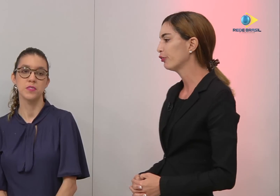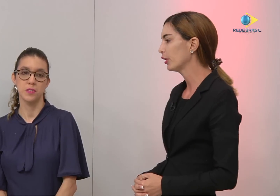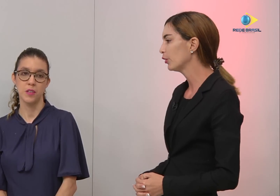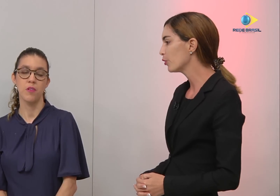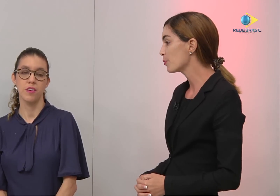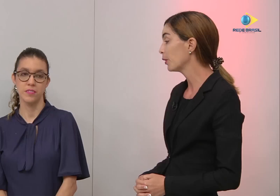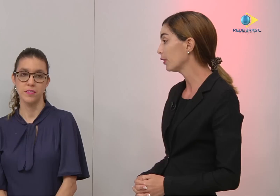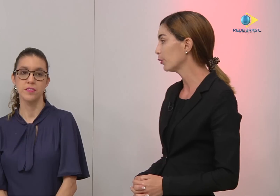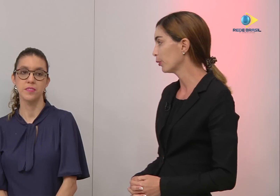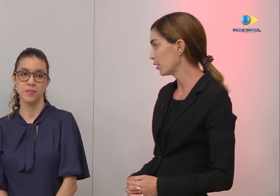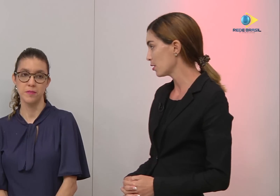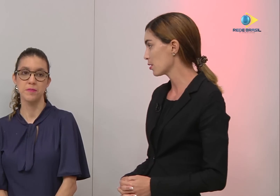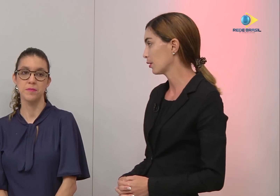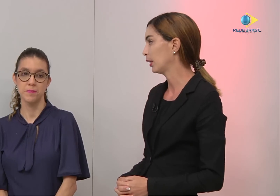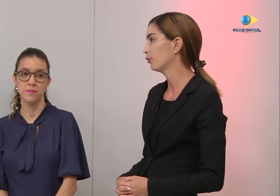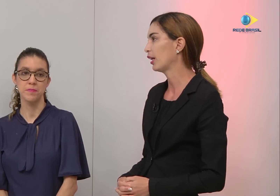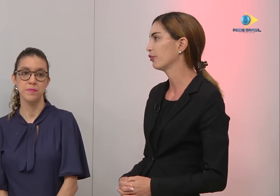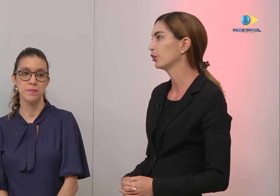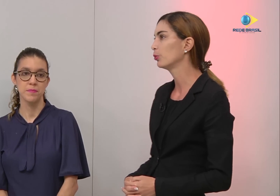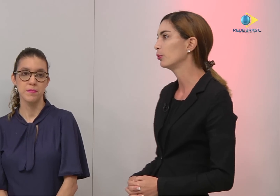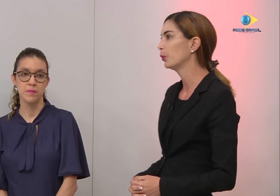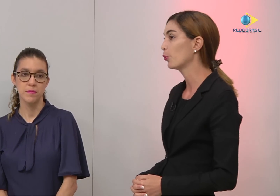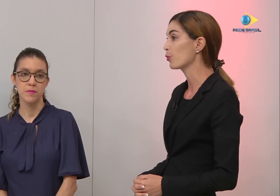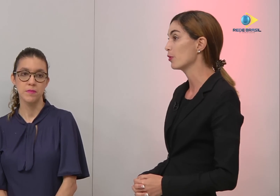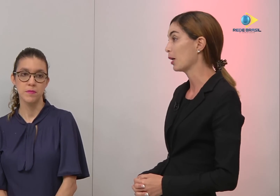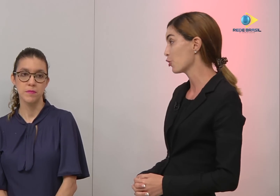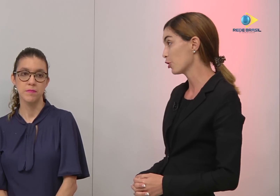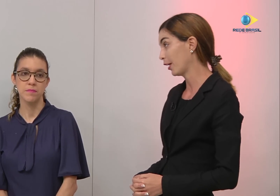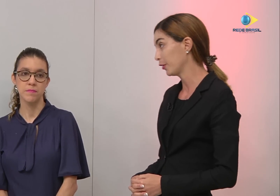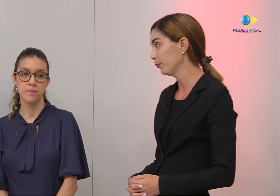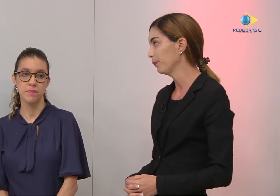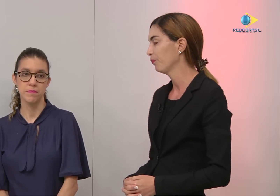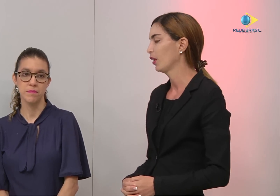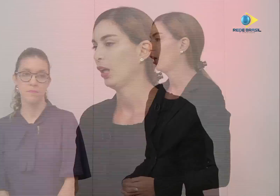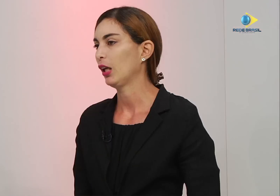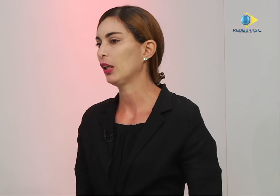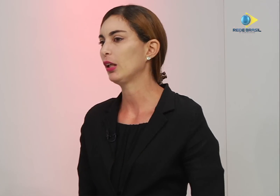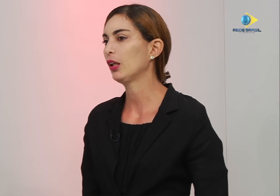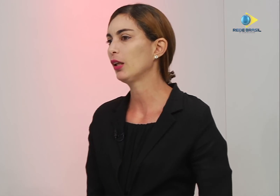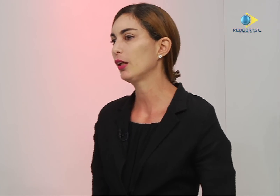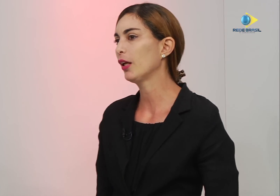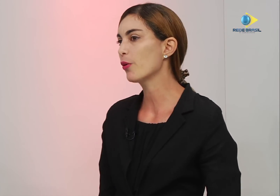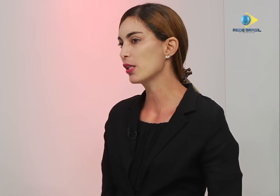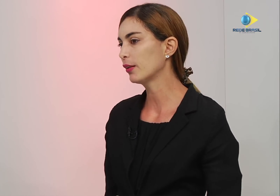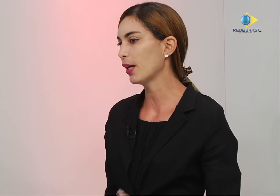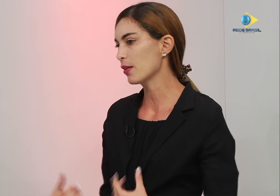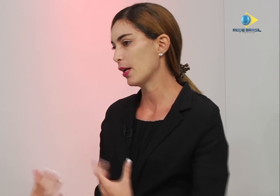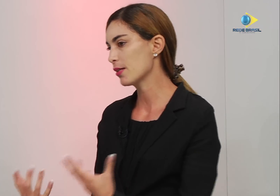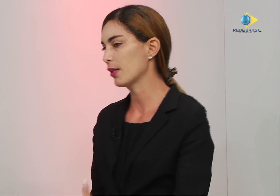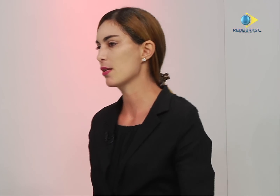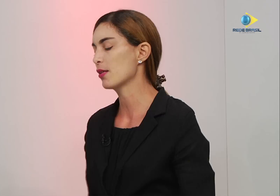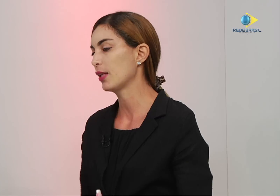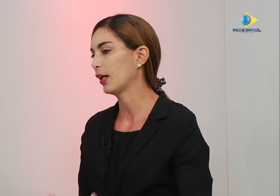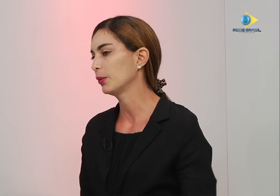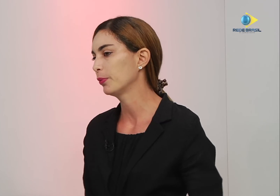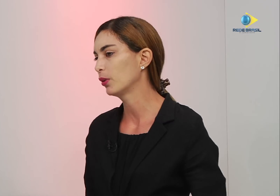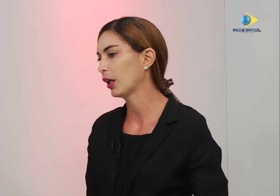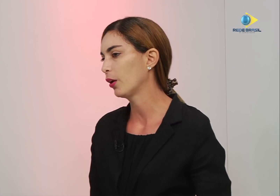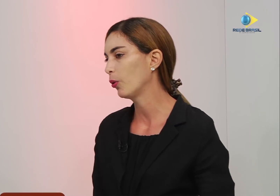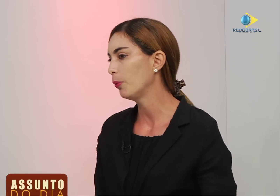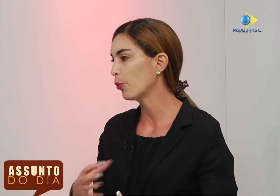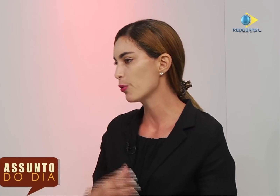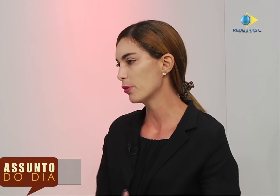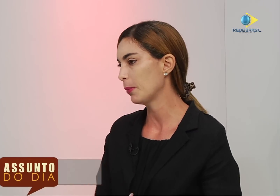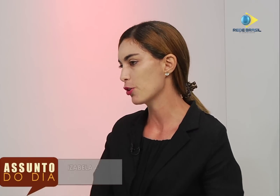Então foi em 2002, eu estava no meu curso de magistério e eu senti essa necessidade,